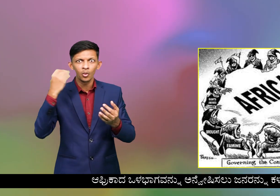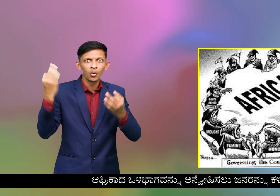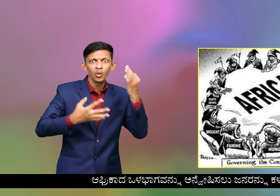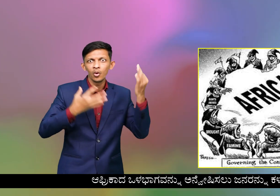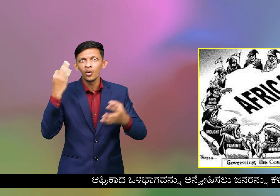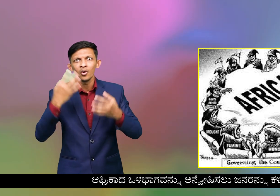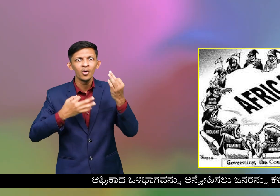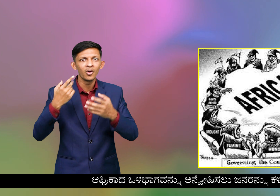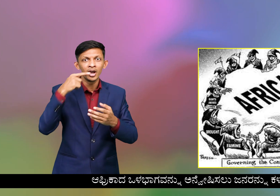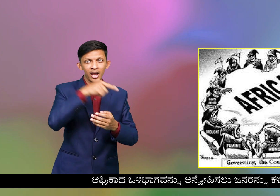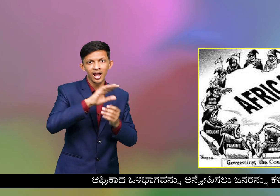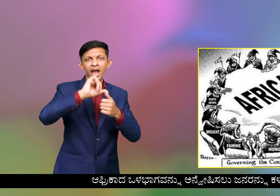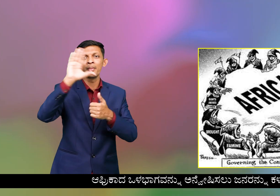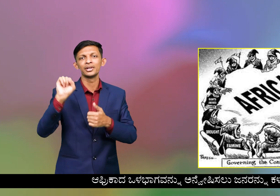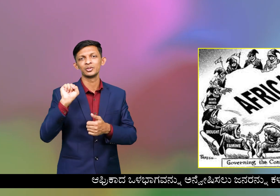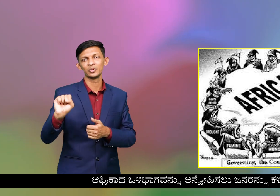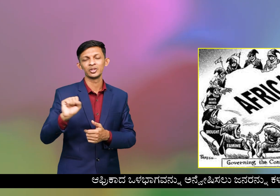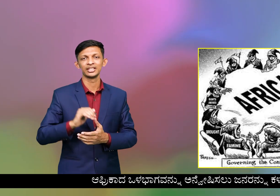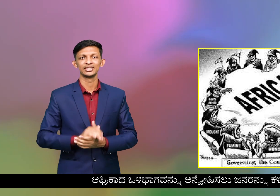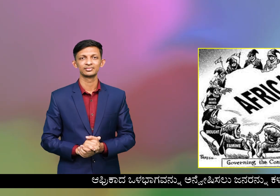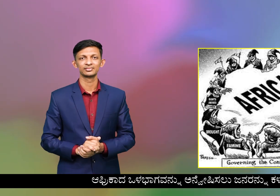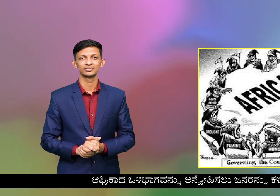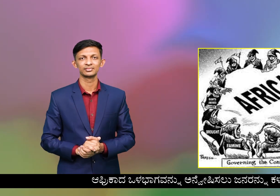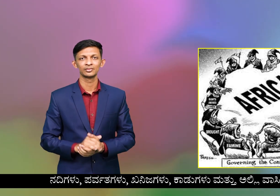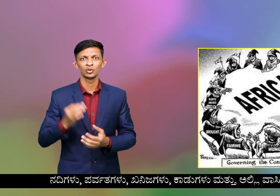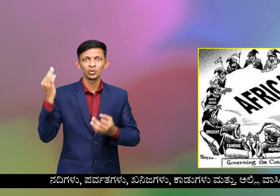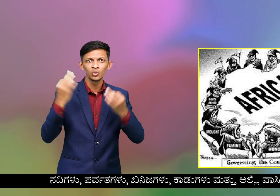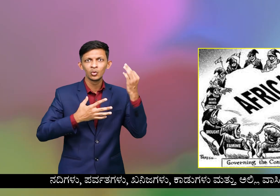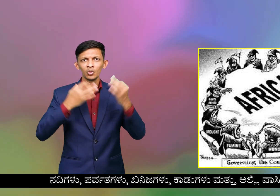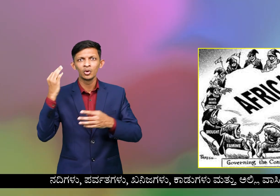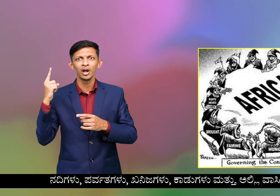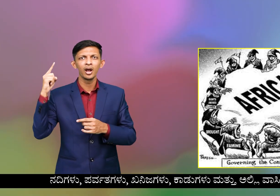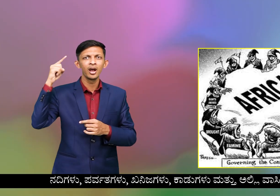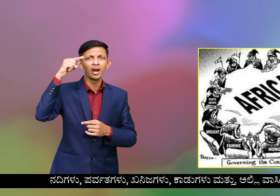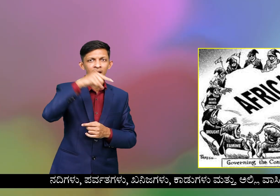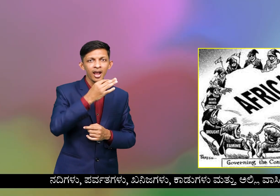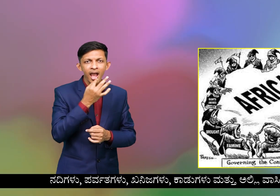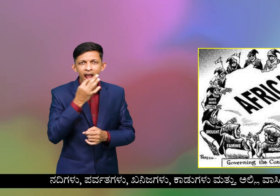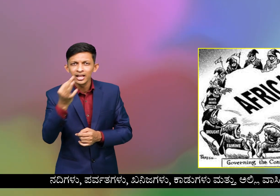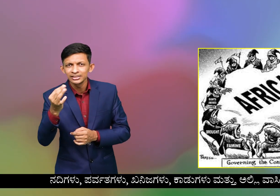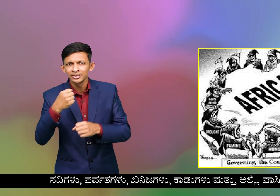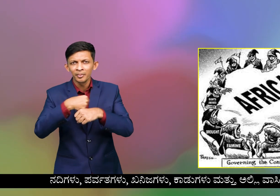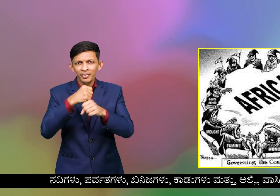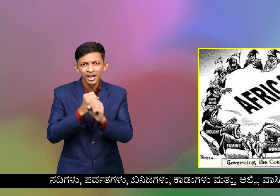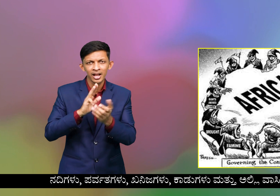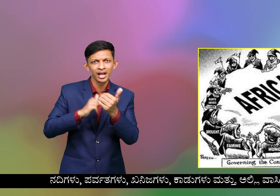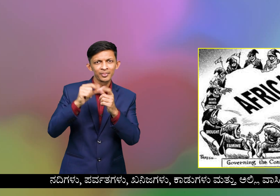ಒಳಭಾಗವನ್ನು ಅನ್ವೇಷಿಸಲು ಜನರನ್ನು ಕಳುಹಿಸಿದರು. ನದಿಗಳು, ಪರ್ವತಗಳು, ಖನಿಜಗಳು, ಕಾಡುಗಳು ಮತ್ತು ಅಲ್ಲಿ